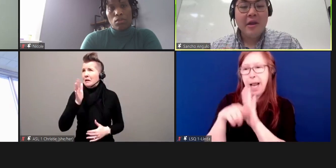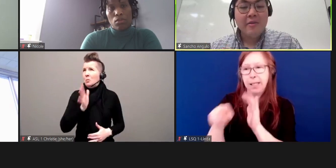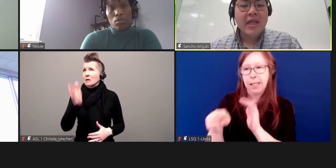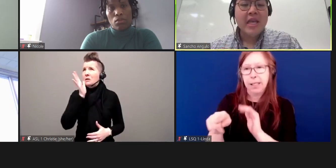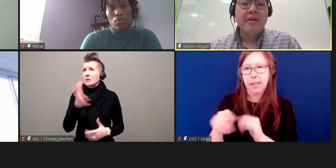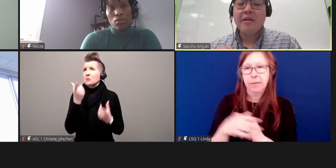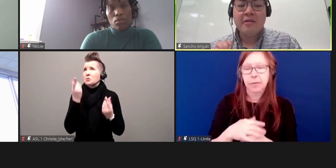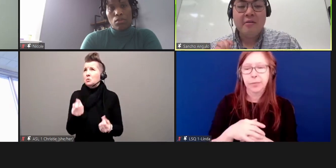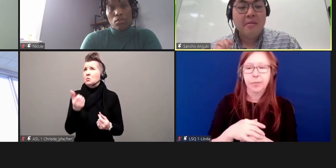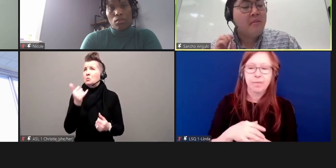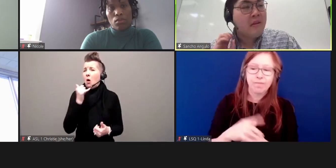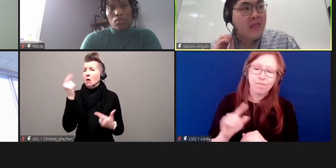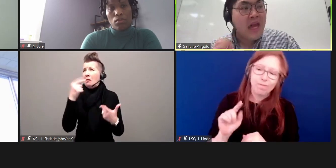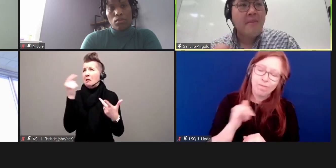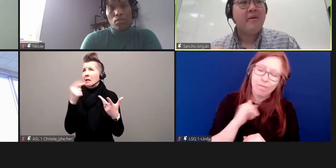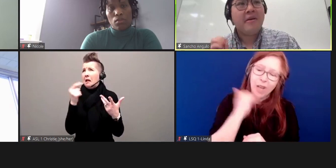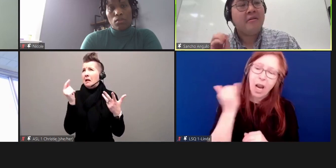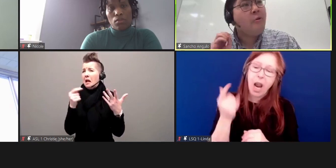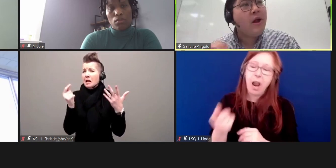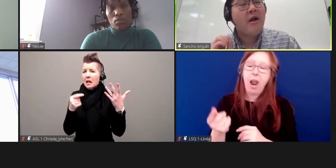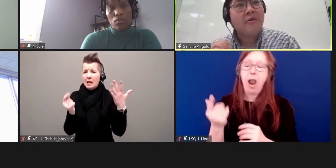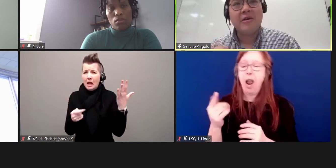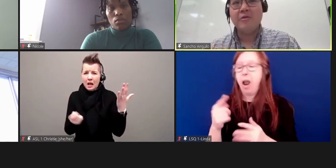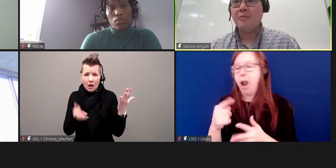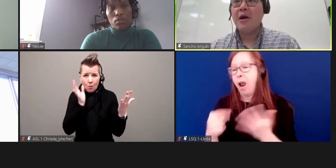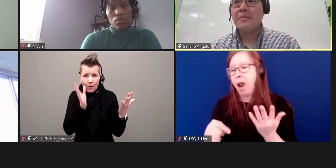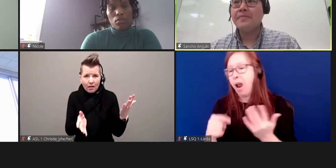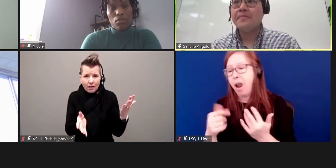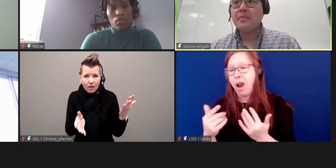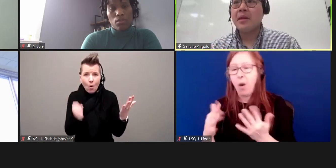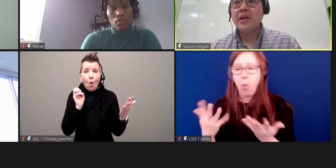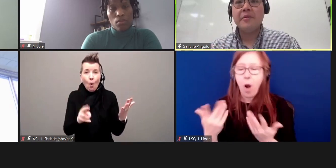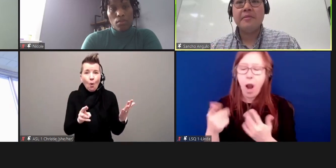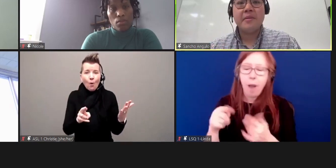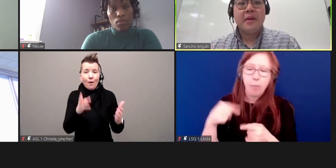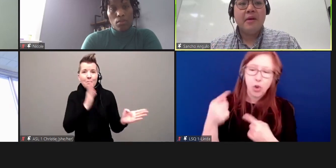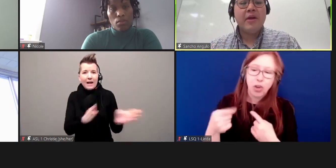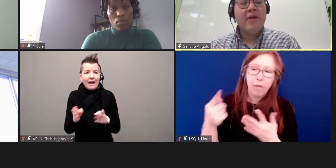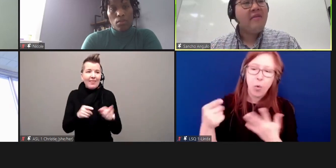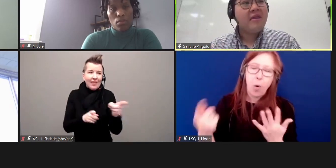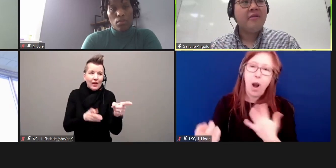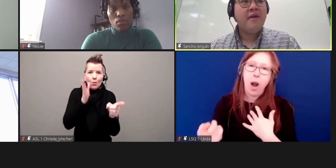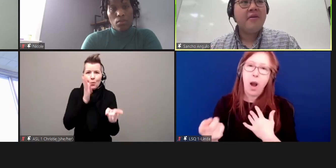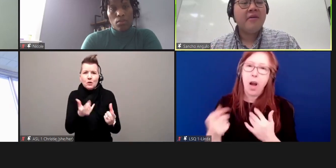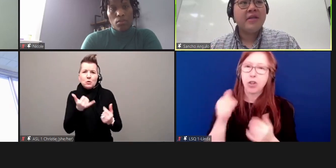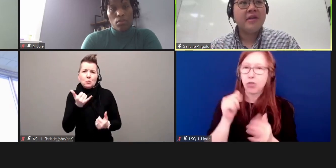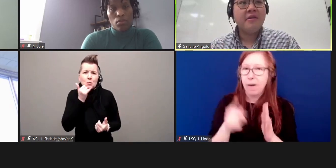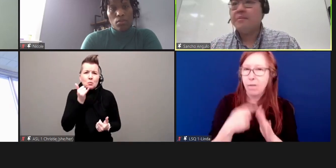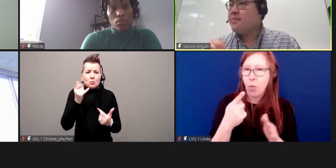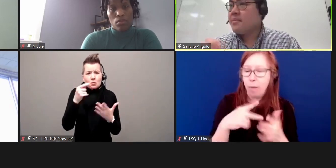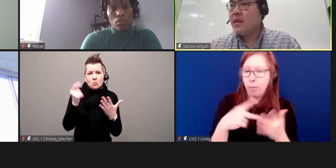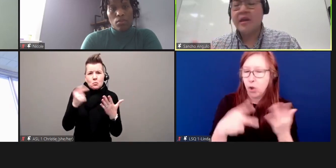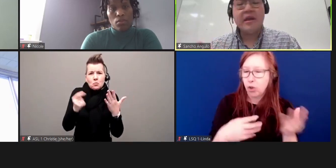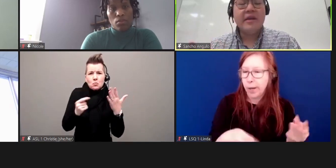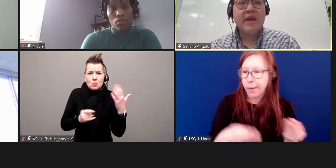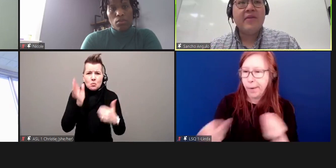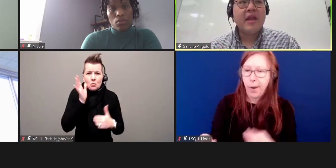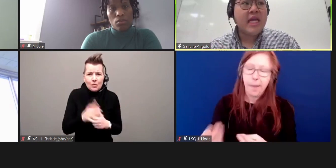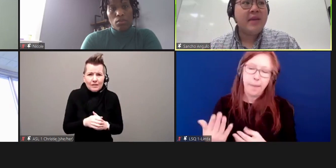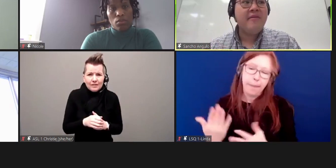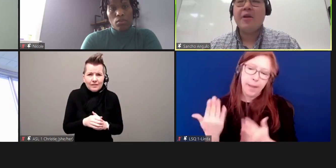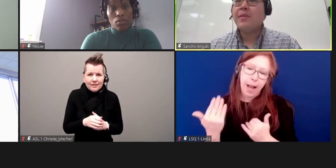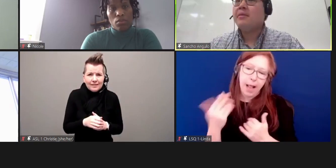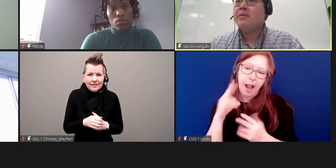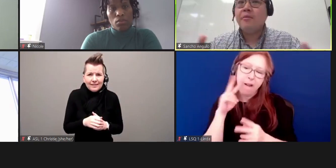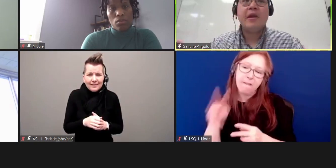de mal, quelles erreurs vont-ils commettre. Chaque fois que vous leur donnez un projet, vous attendez leurs